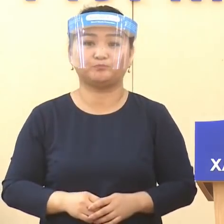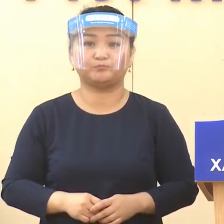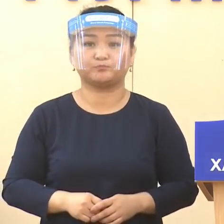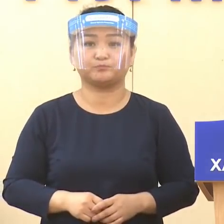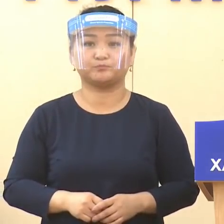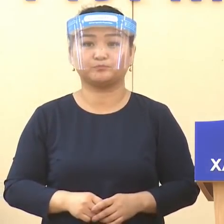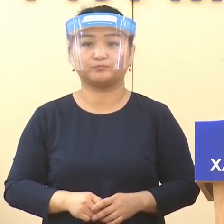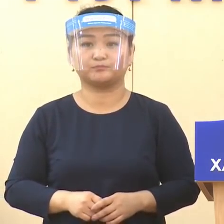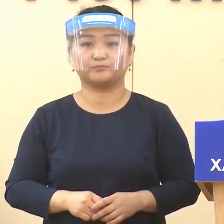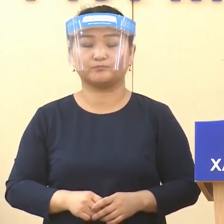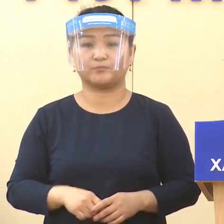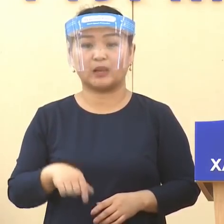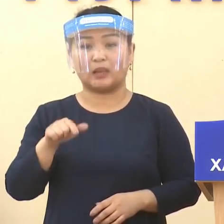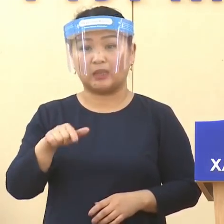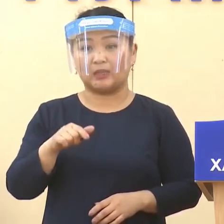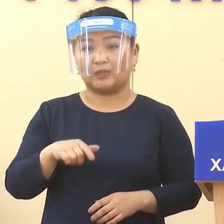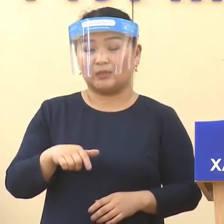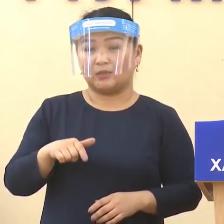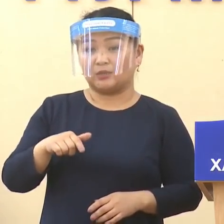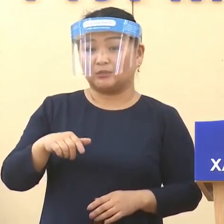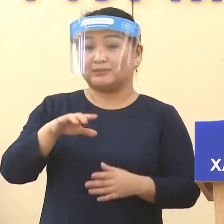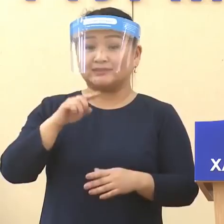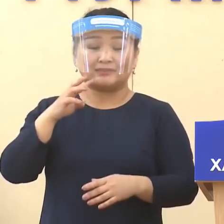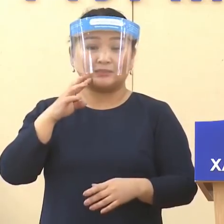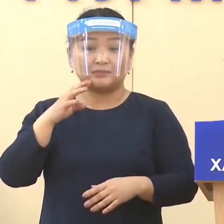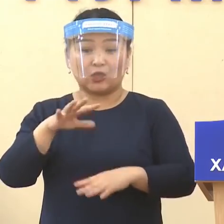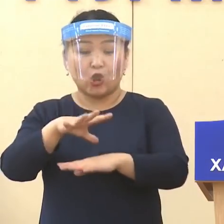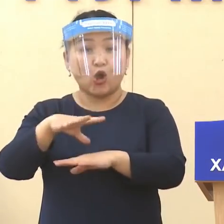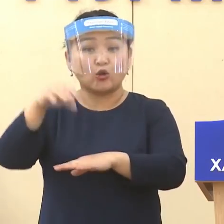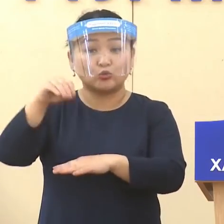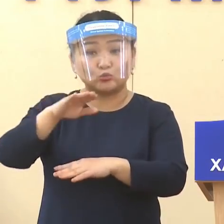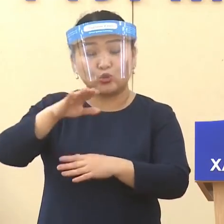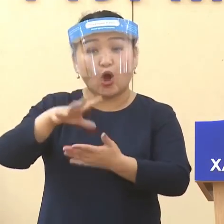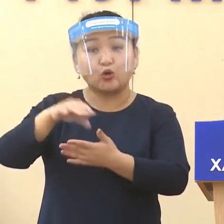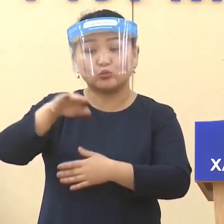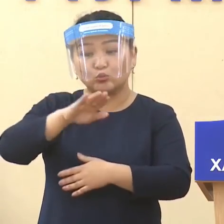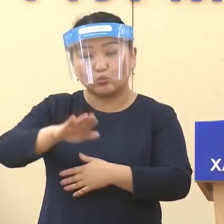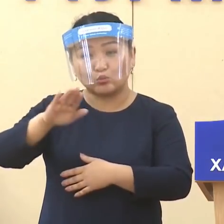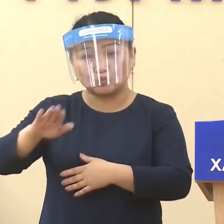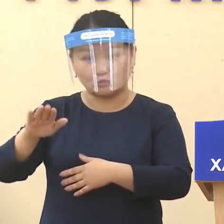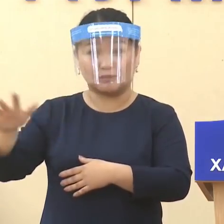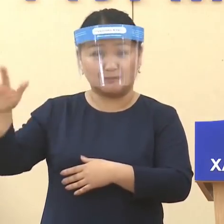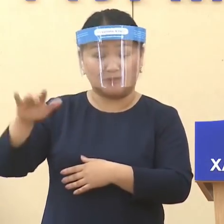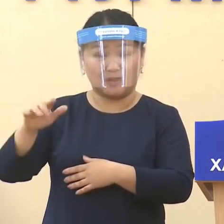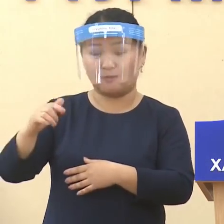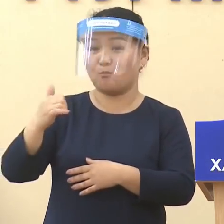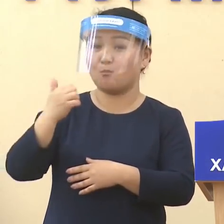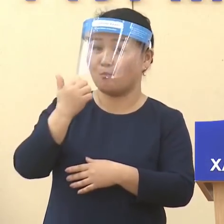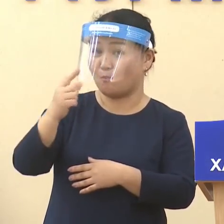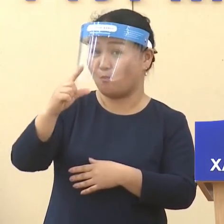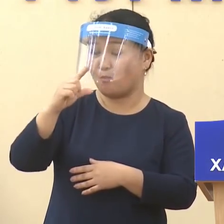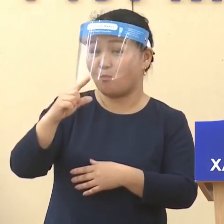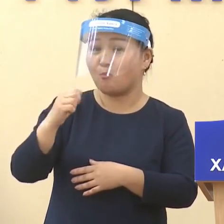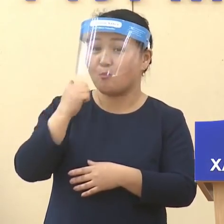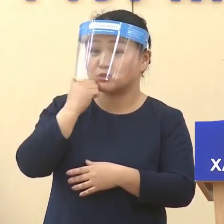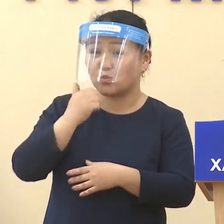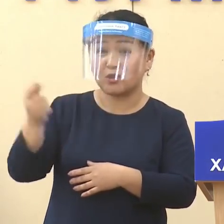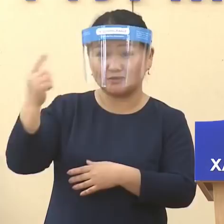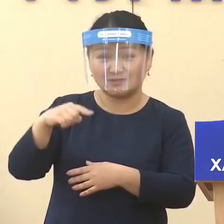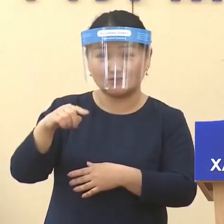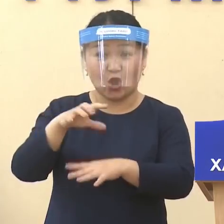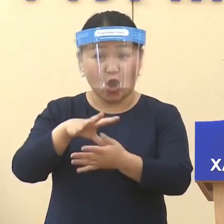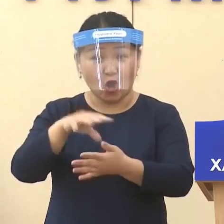Тий голцоо дандаа оюутнууд л байгаа штэ. Сайн ирсэн түрүүн бас Москвагаас ирсэн оюутнуудын дунд гарсан. А